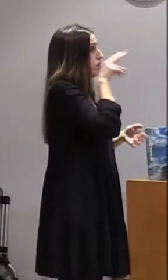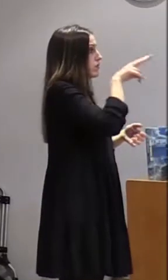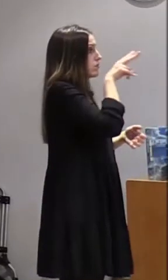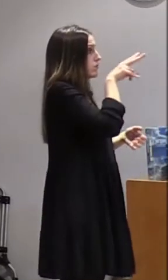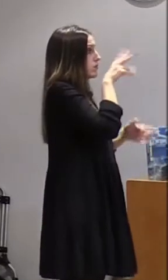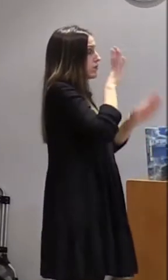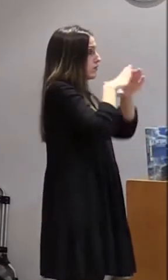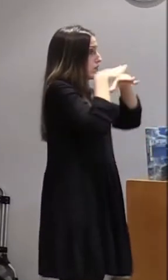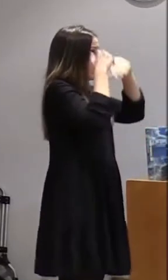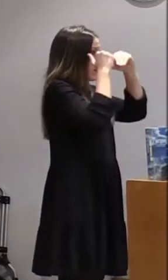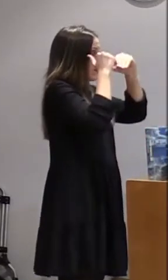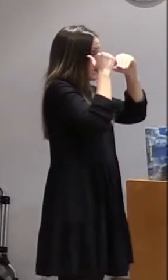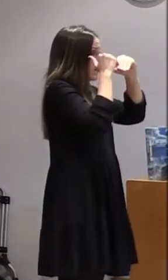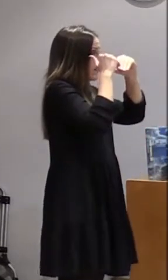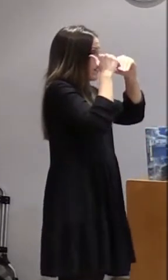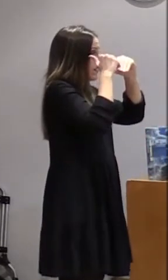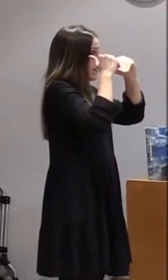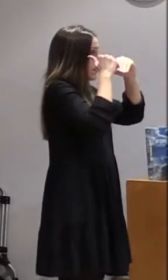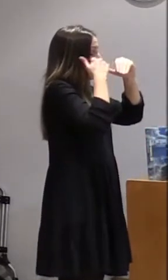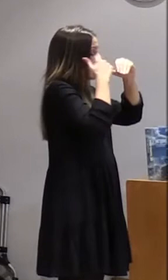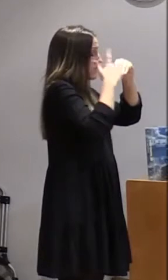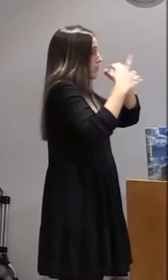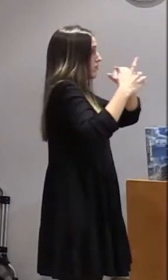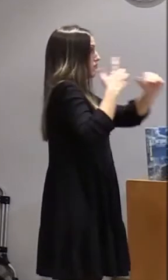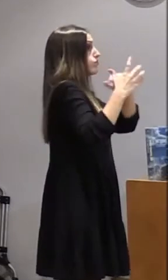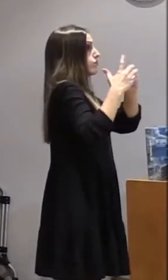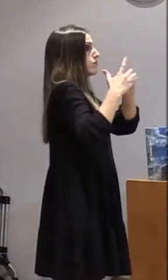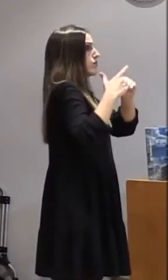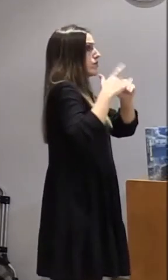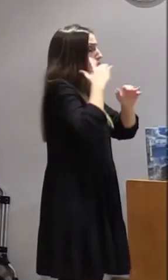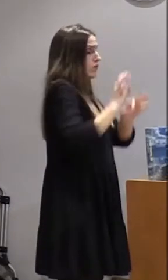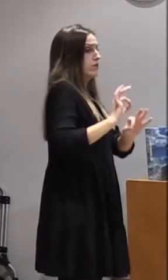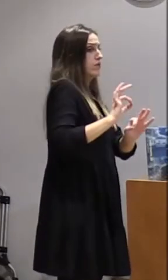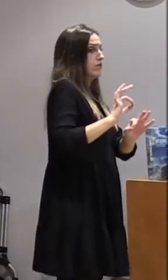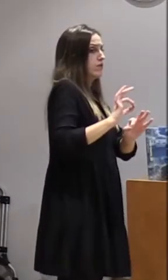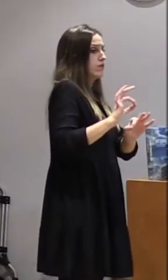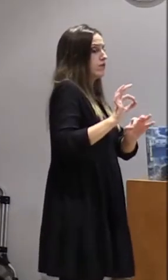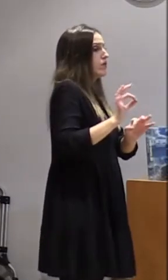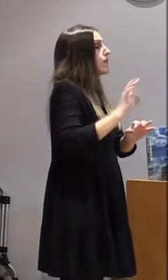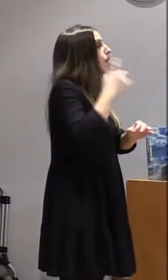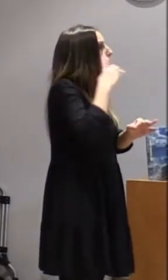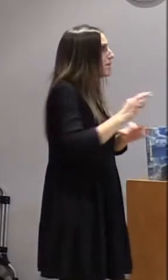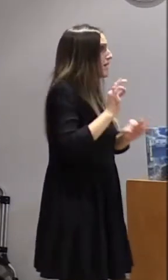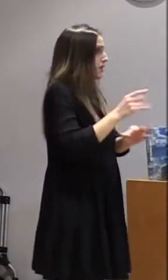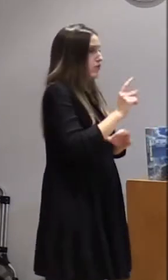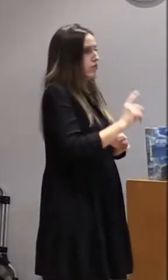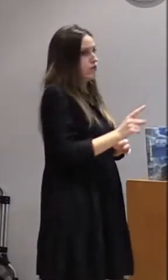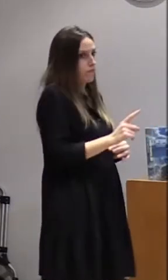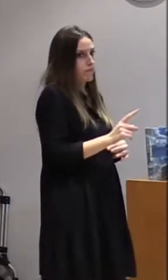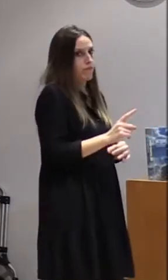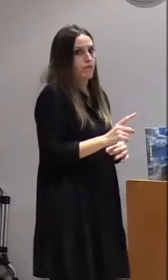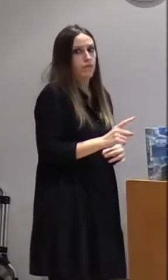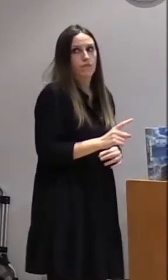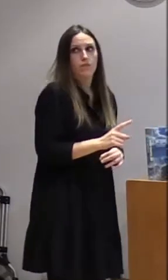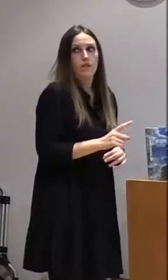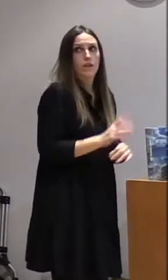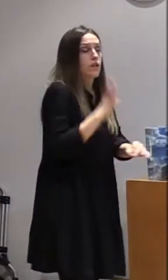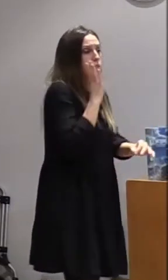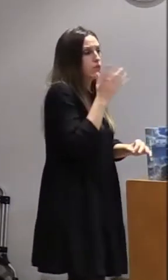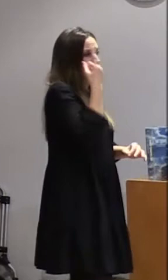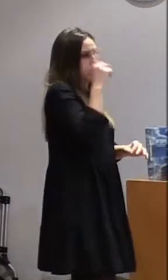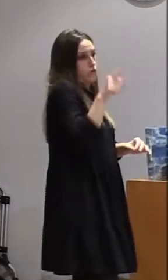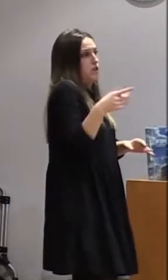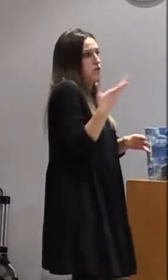una raya, instantáneamente salta la señal de alerta, no de peligro, porque ahora ya sabemos que eso no nos puede hacer